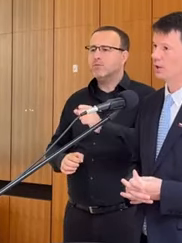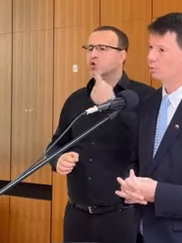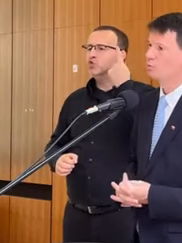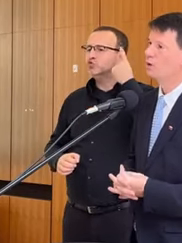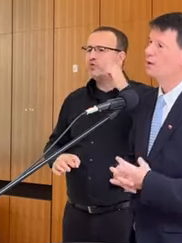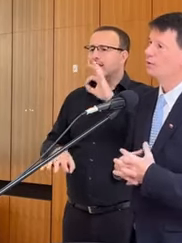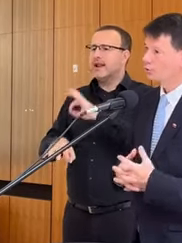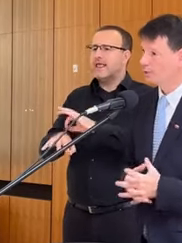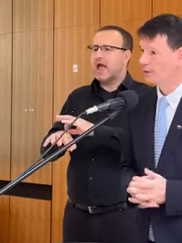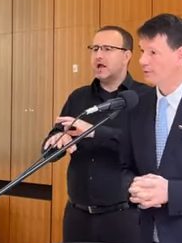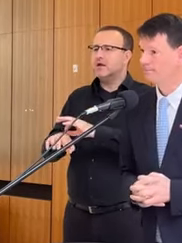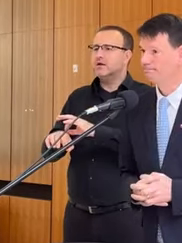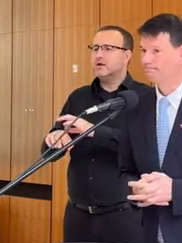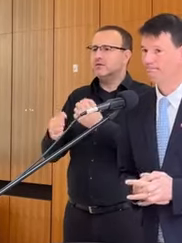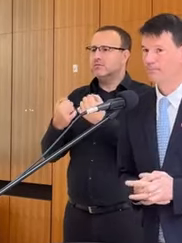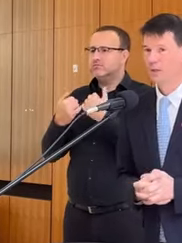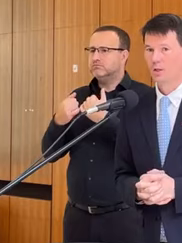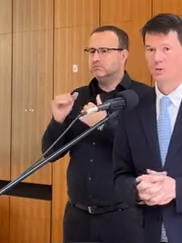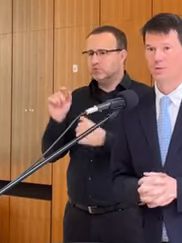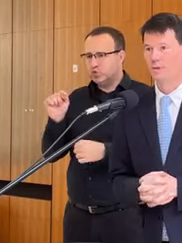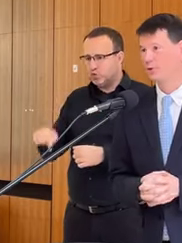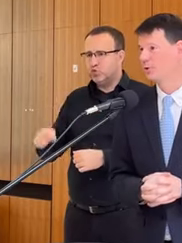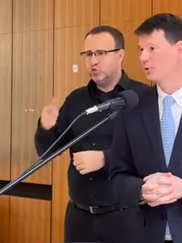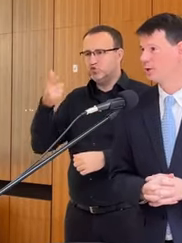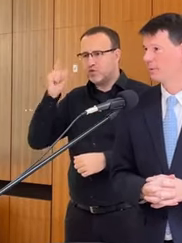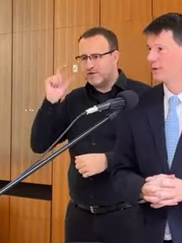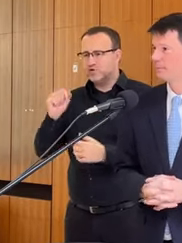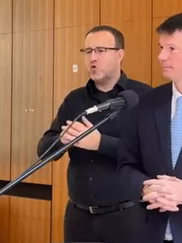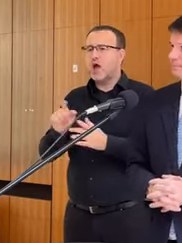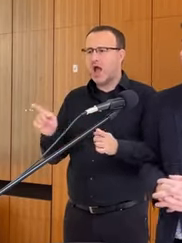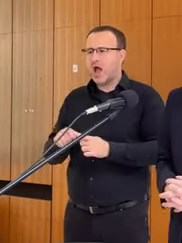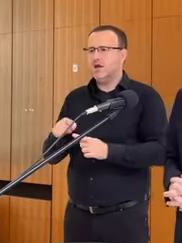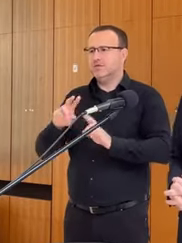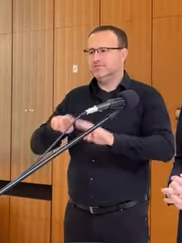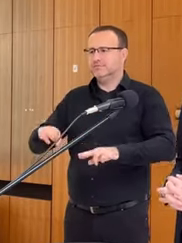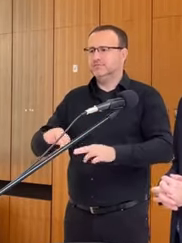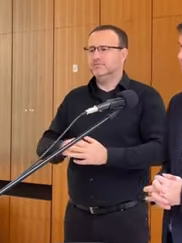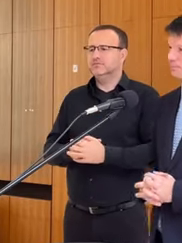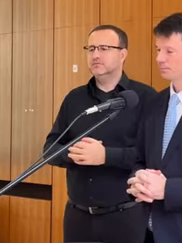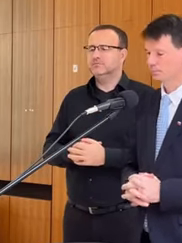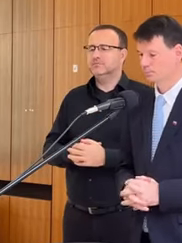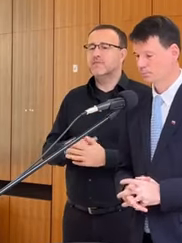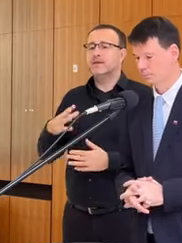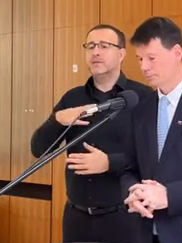študentov ostať tu, študovať. To je za mňa všetko. Ďakujem pekne.